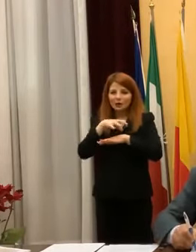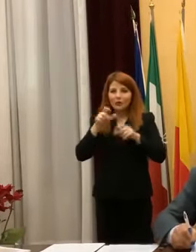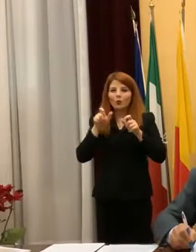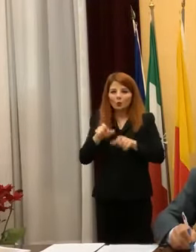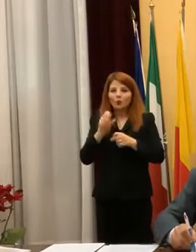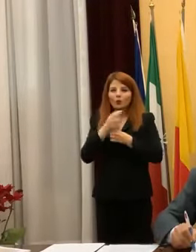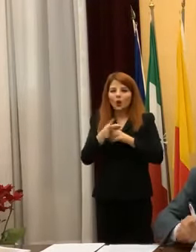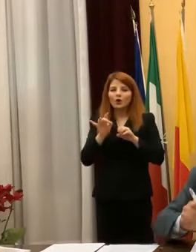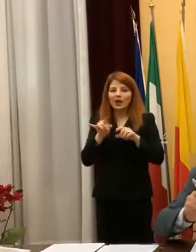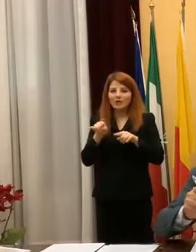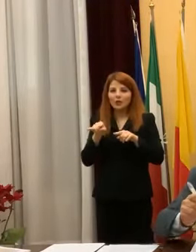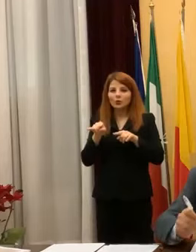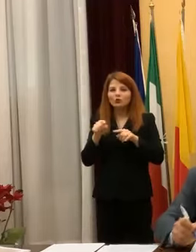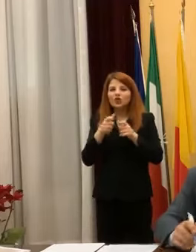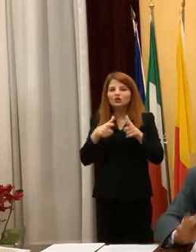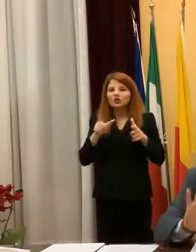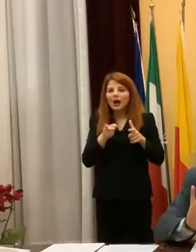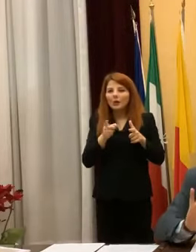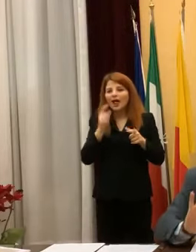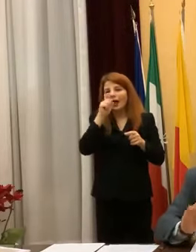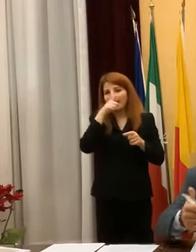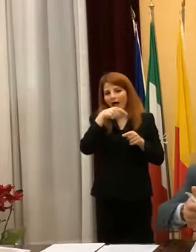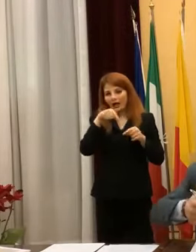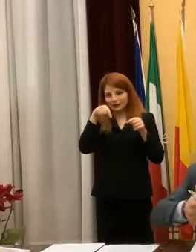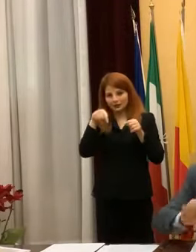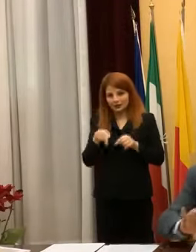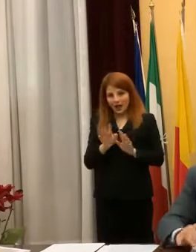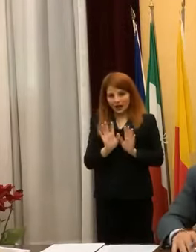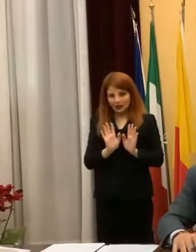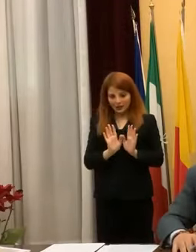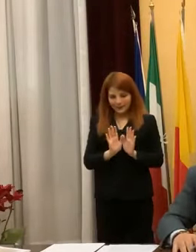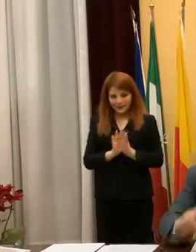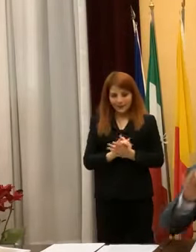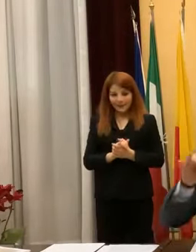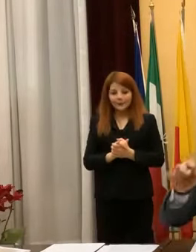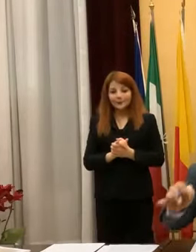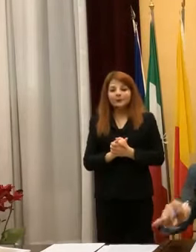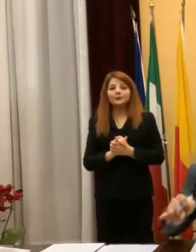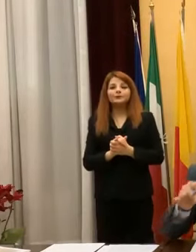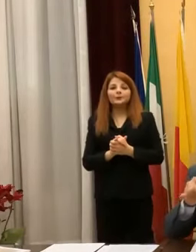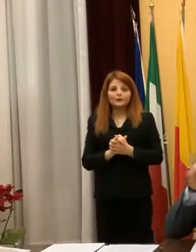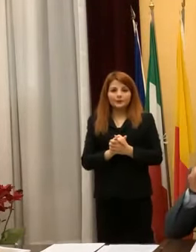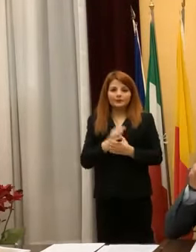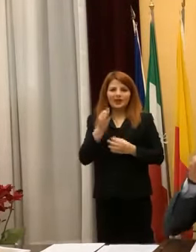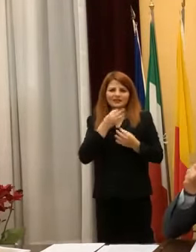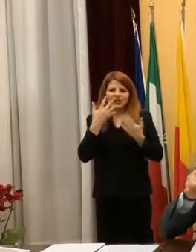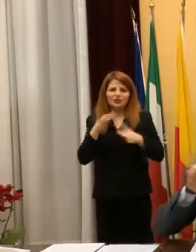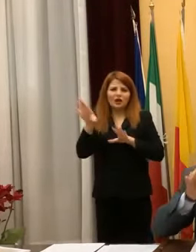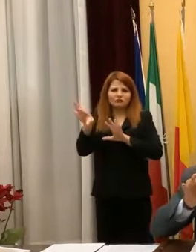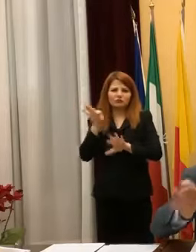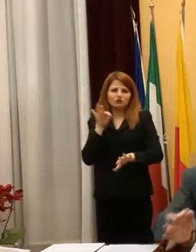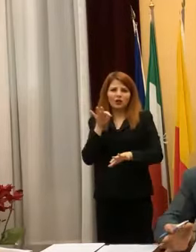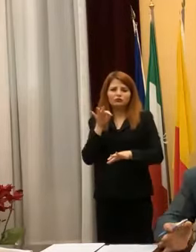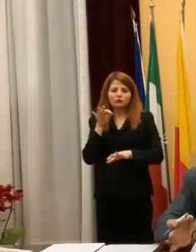Covid-19. Tanto per intenderci, ma ora ci arriveremo, quello che è stato fatto il 17